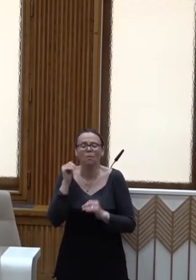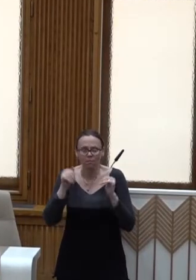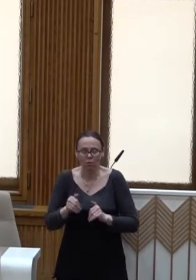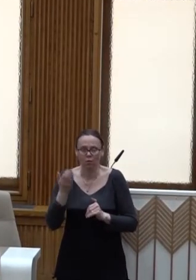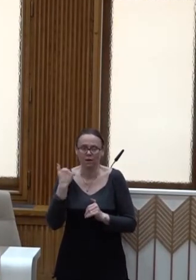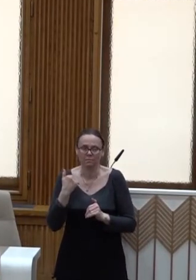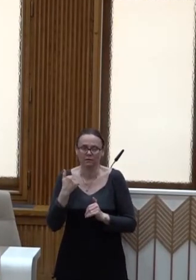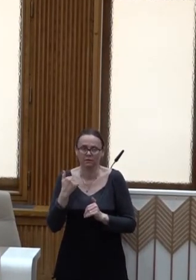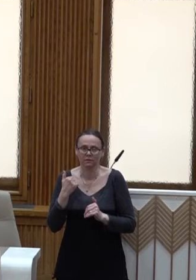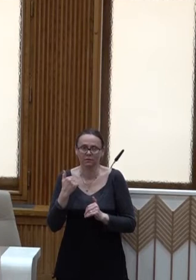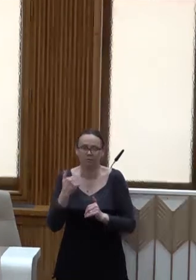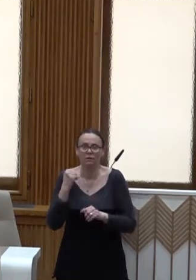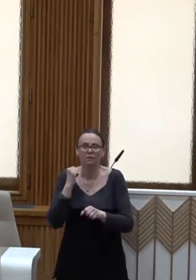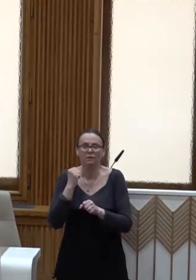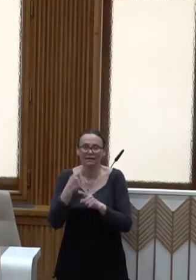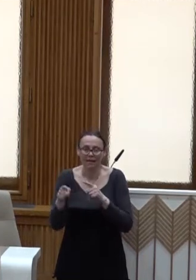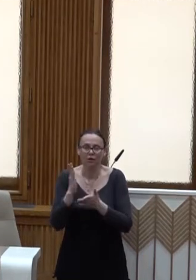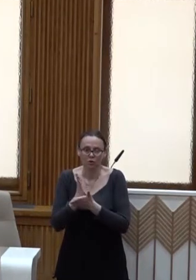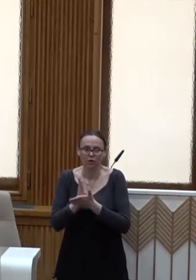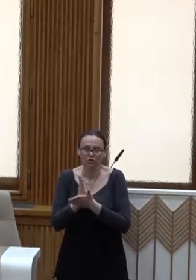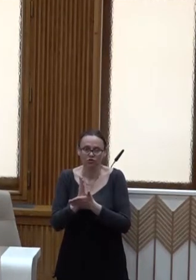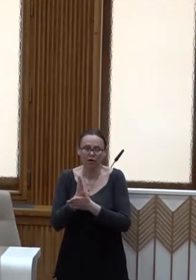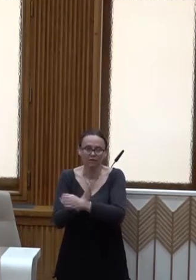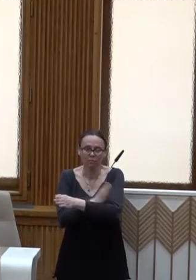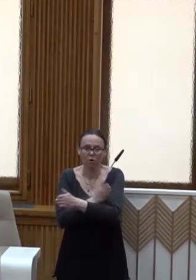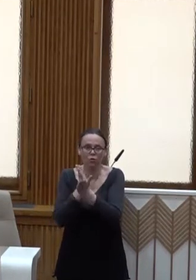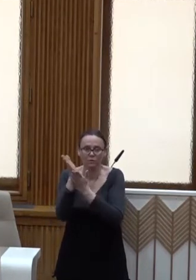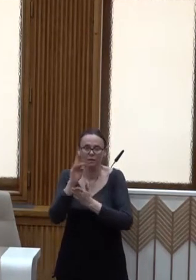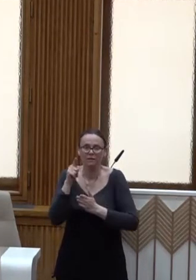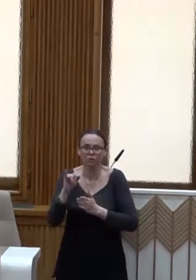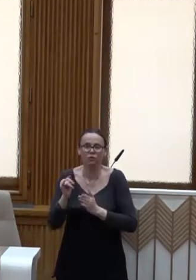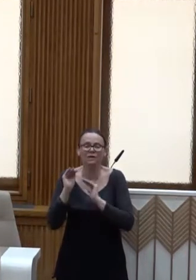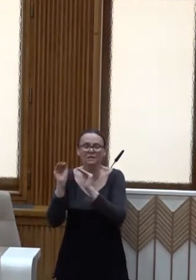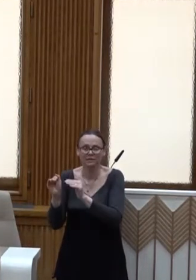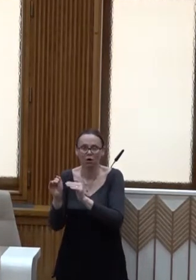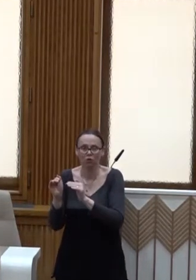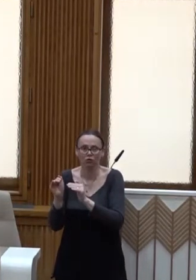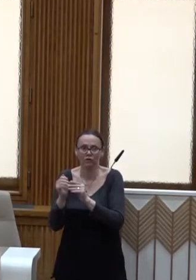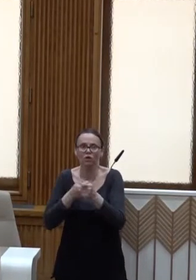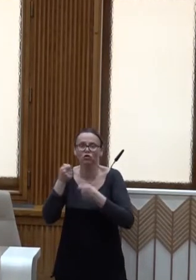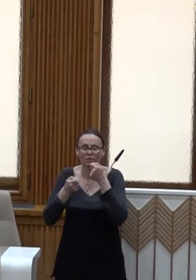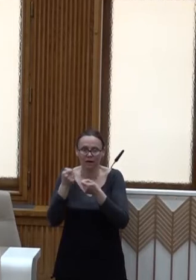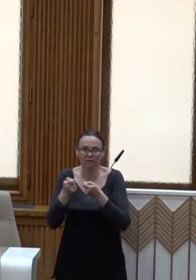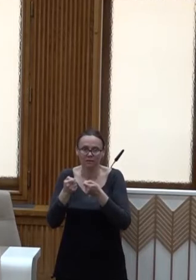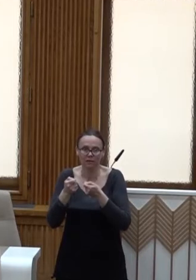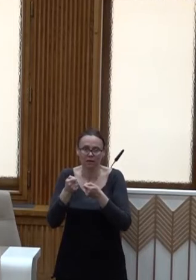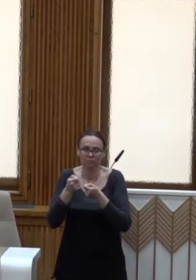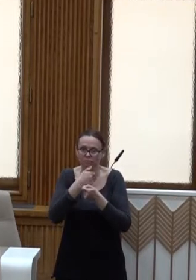biti, delno že je, naš napor usmerjen v to, da se zagotovijo dodatne